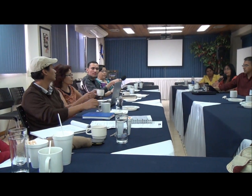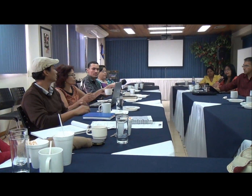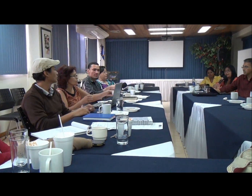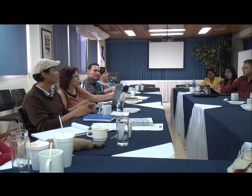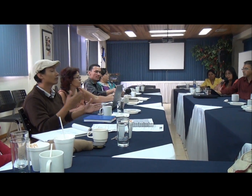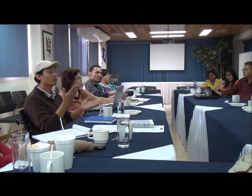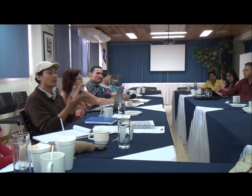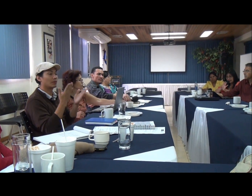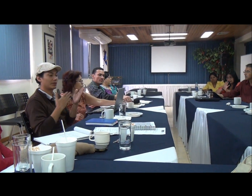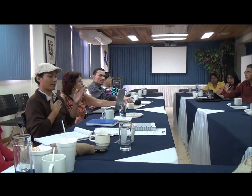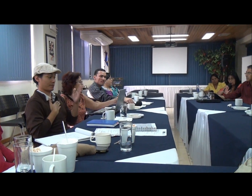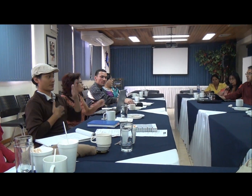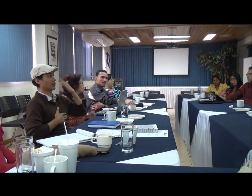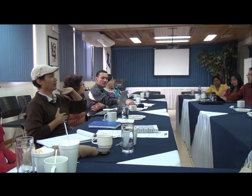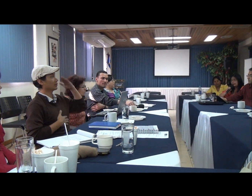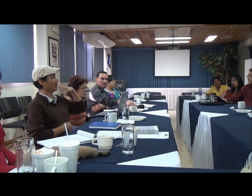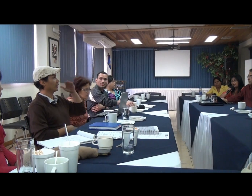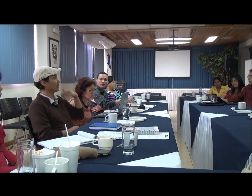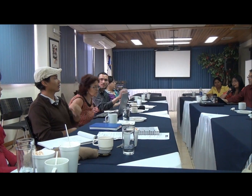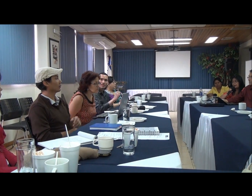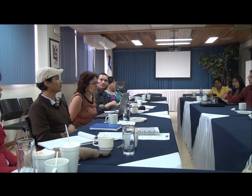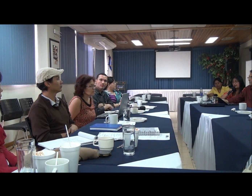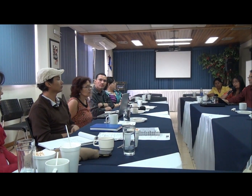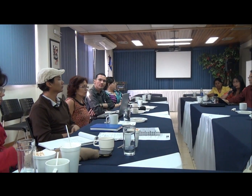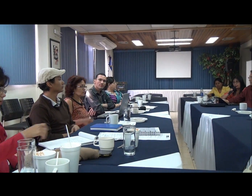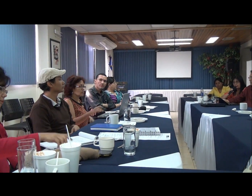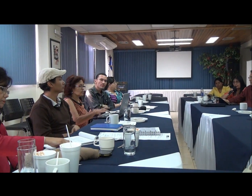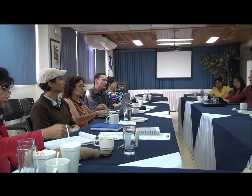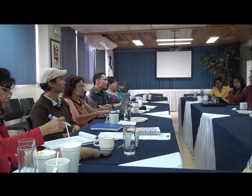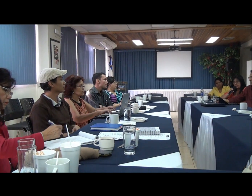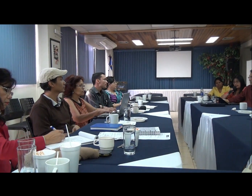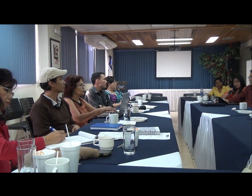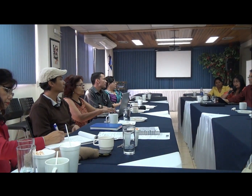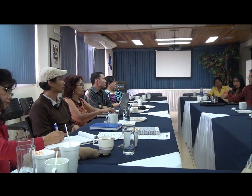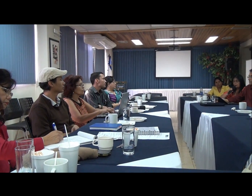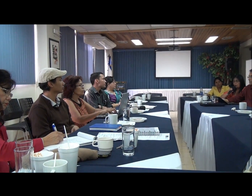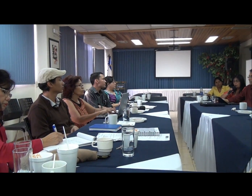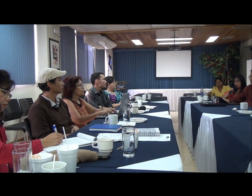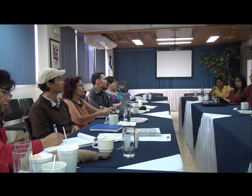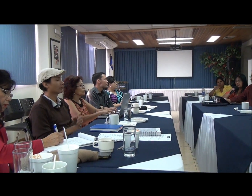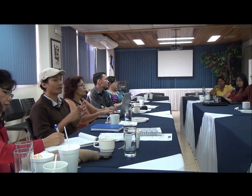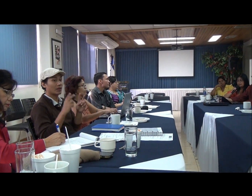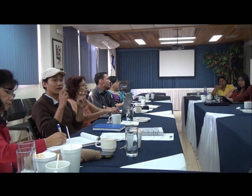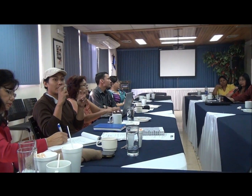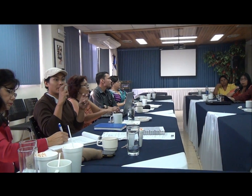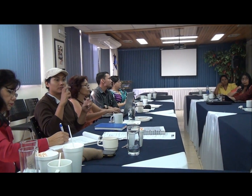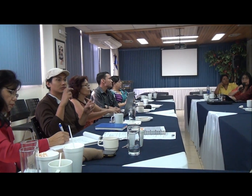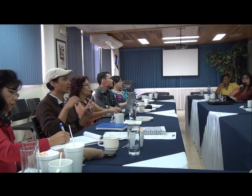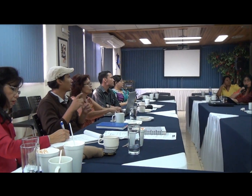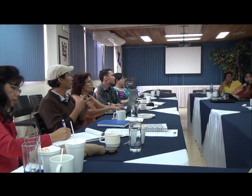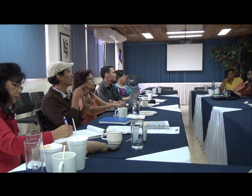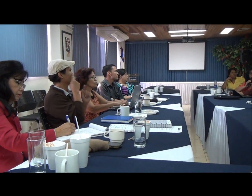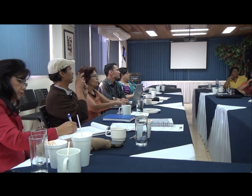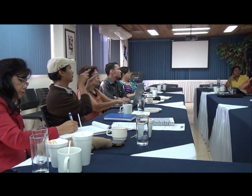desde mi experiencia como intérprete en el área educativa. Tengo desde el 2009 de